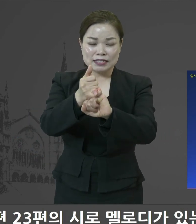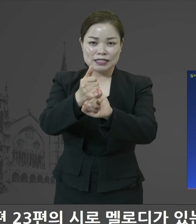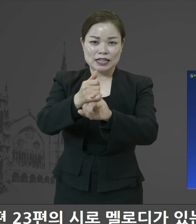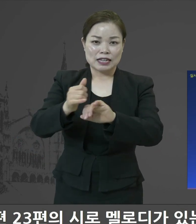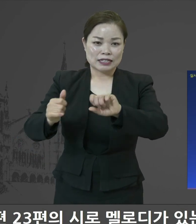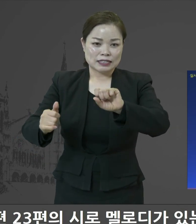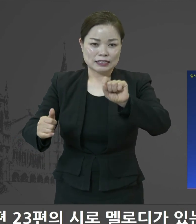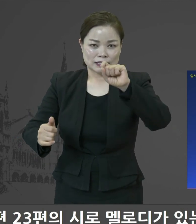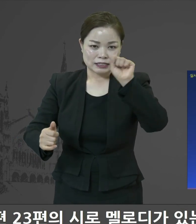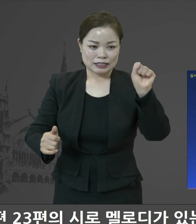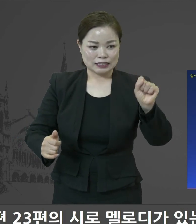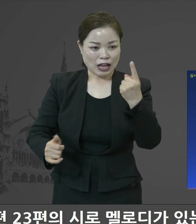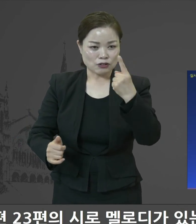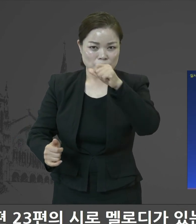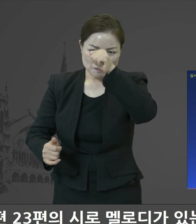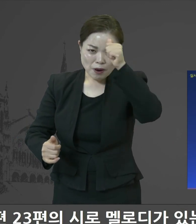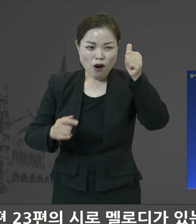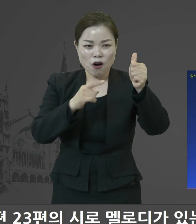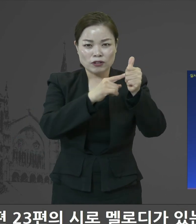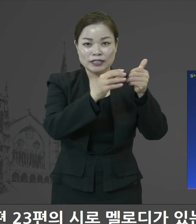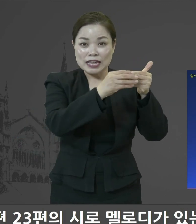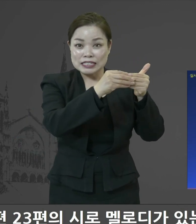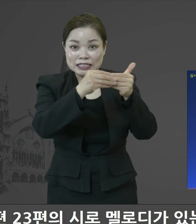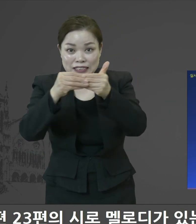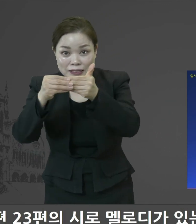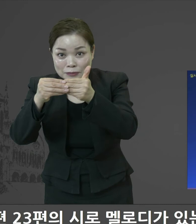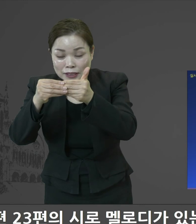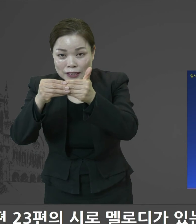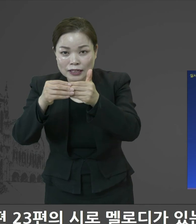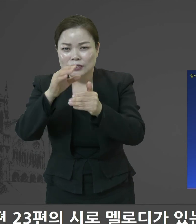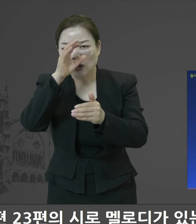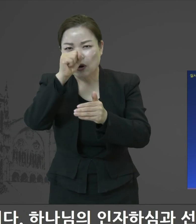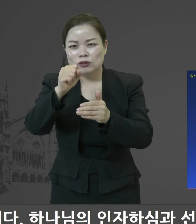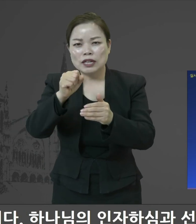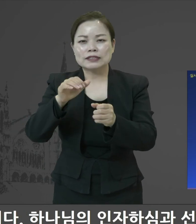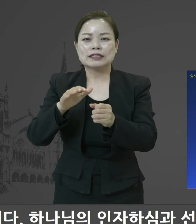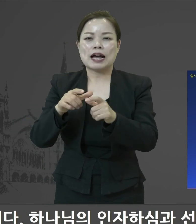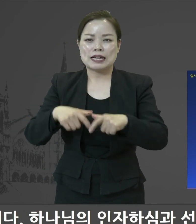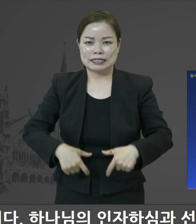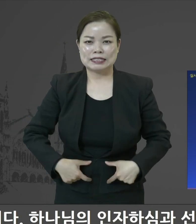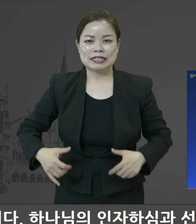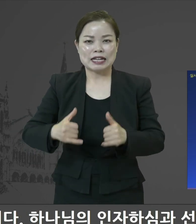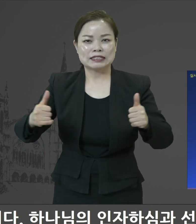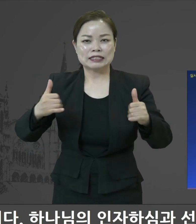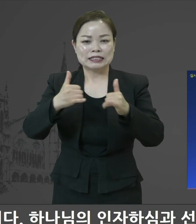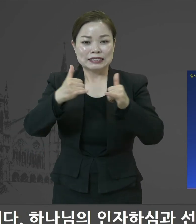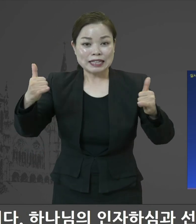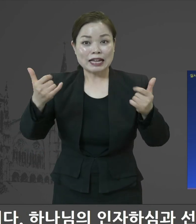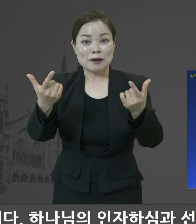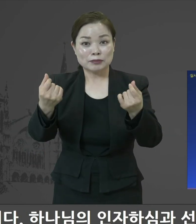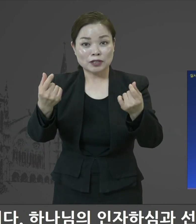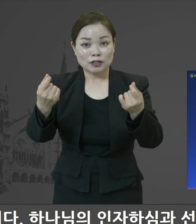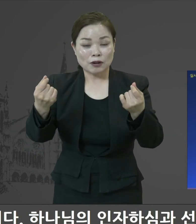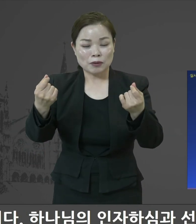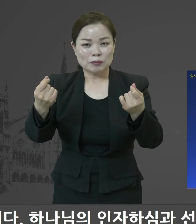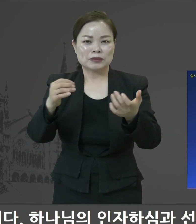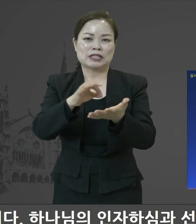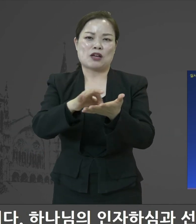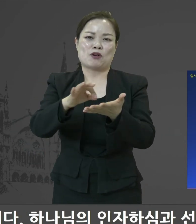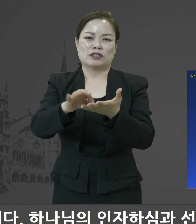평생토록 따라다닙니다. 마치 선하심과 인자하심이 사람인 것처럼 의인법을